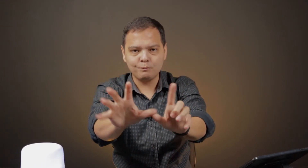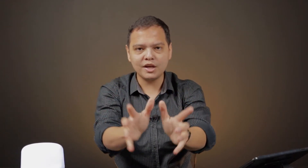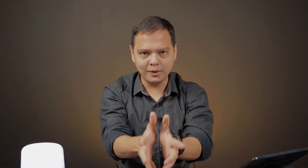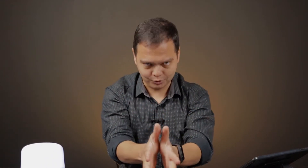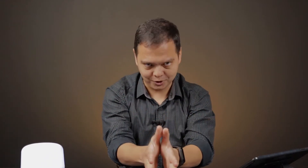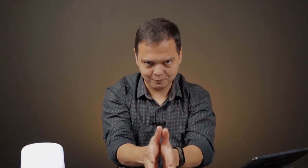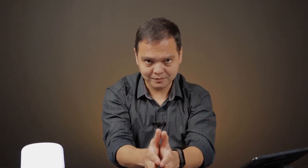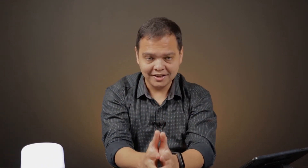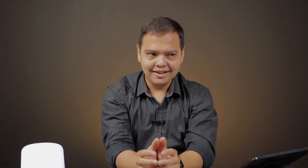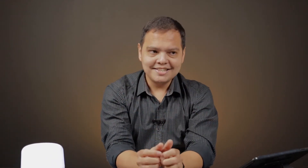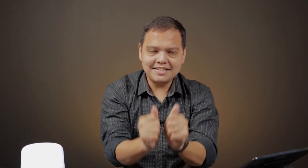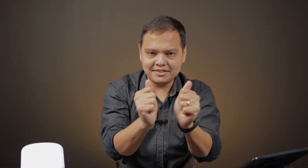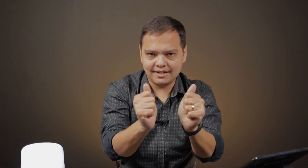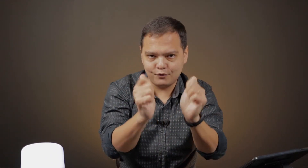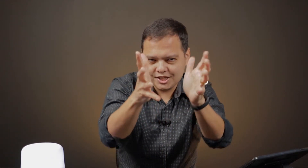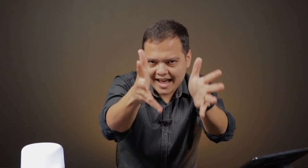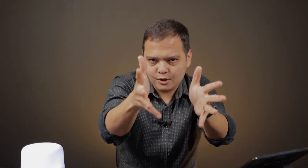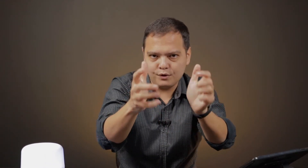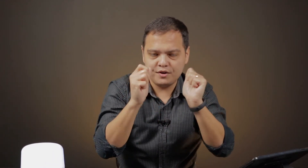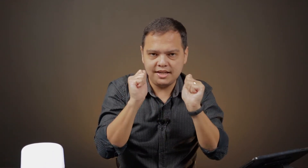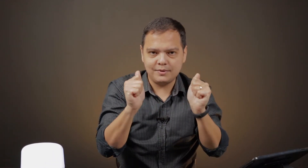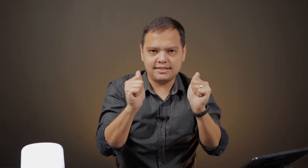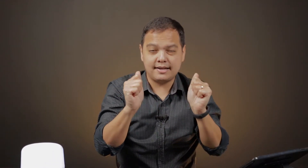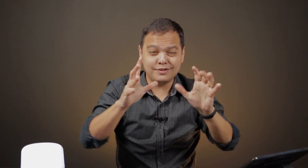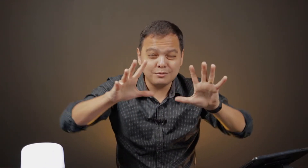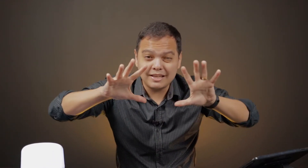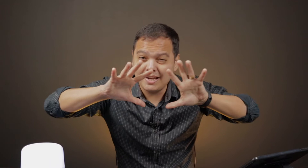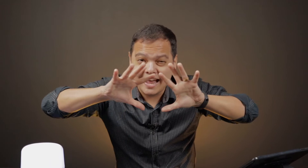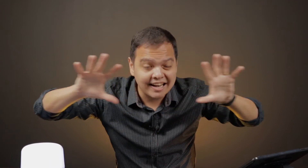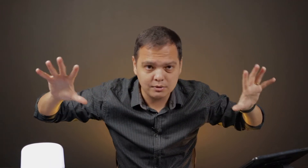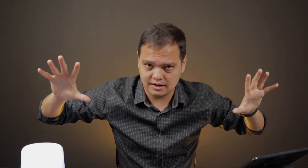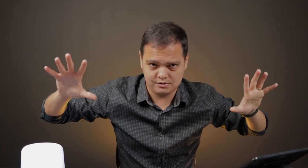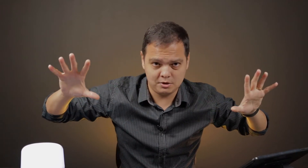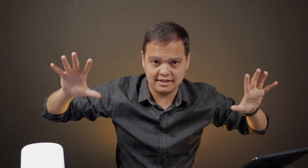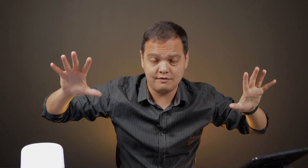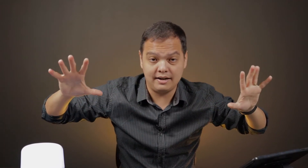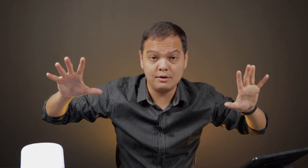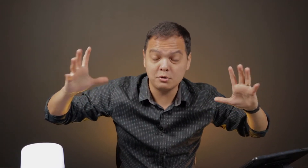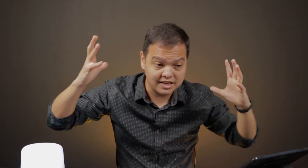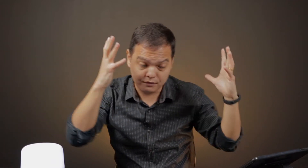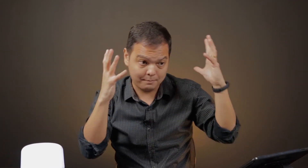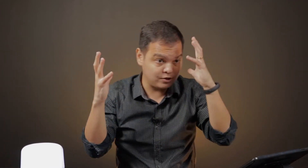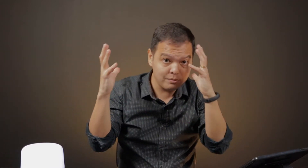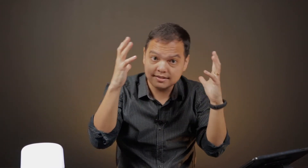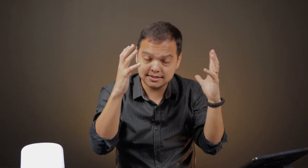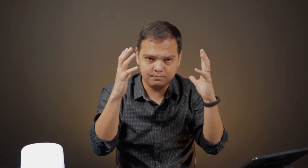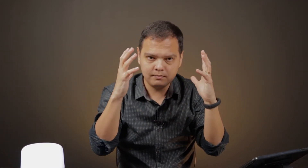e o Antônio. Se você for direto ver um vídeo de língua de sinais e você não sabe nada do que está acontecendo, do que está sendo falado, o seu cérebro fica mais ou menos assim.